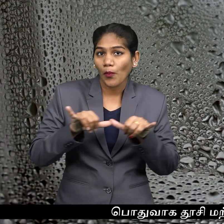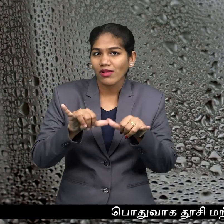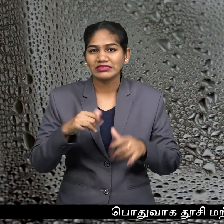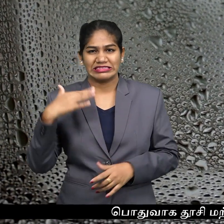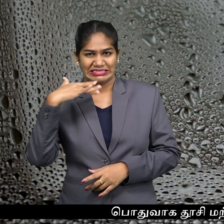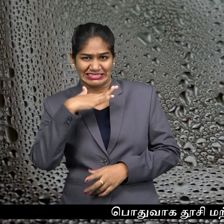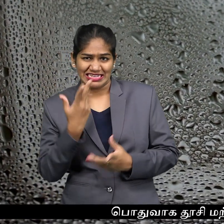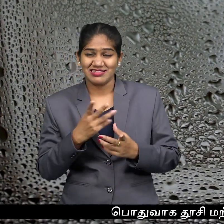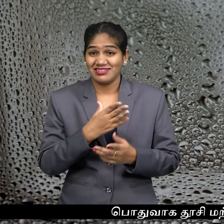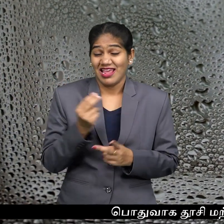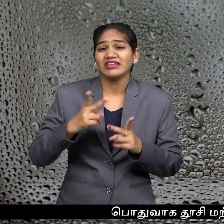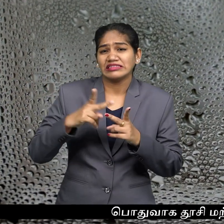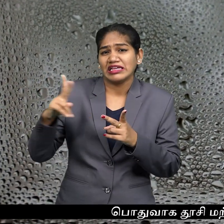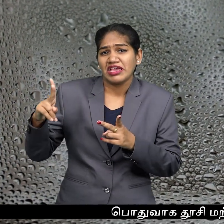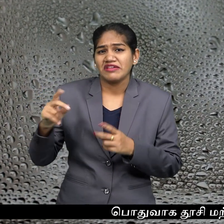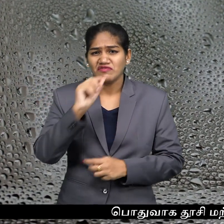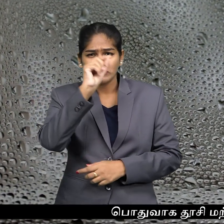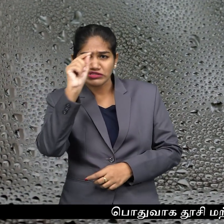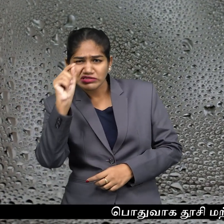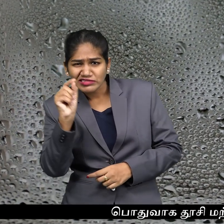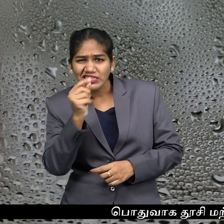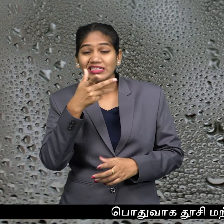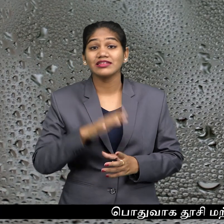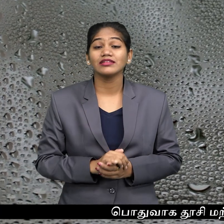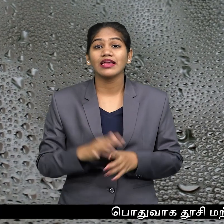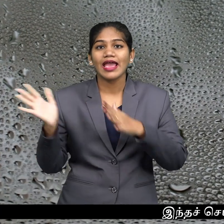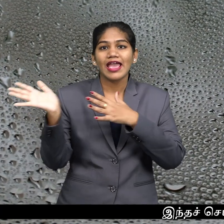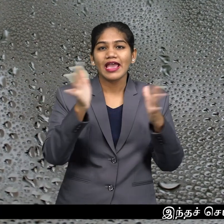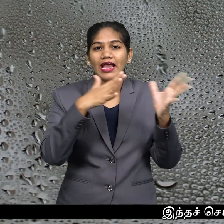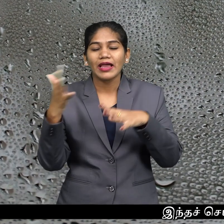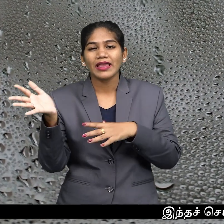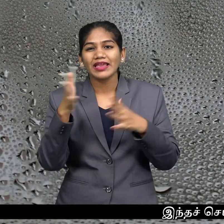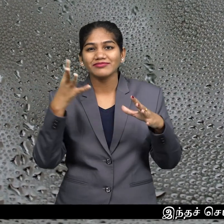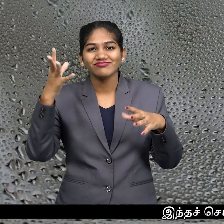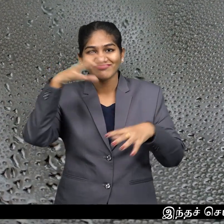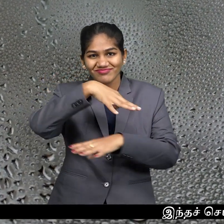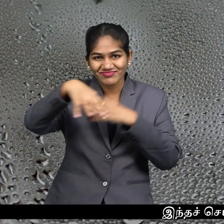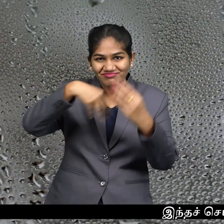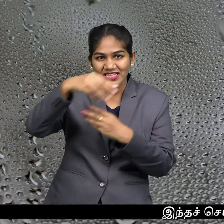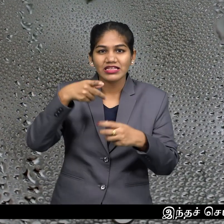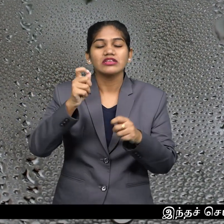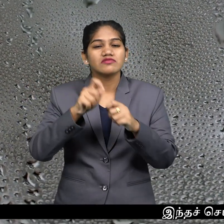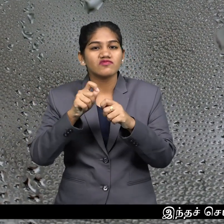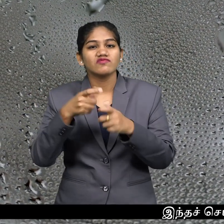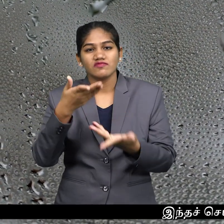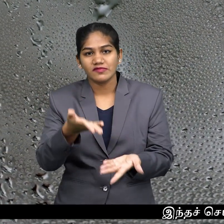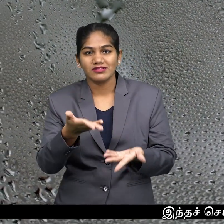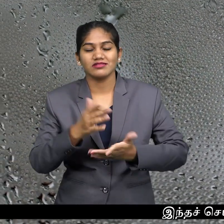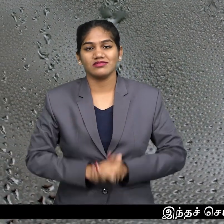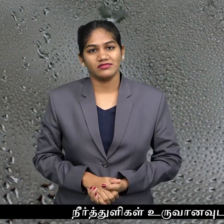பொதுவாக தூசி மற்றும் பிற காற்றில் உள்ள துகள்கள் இந்த செயல்பாட்டை செய்கின்றன.